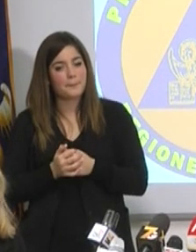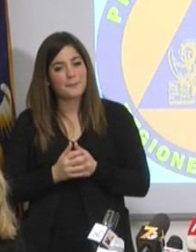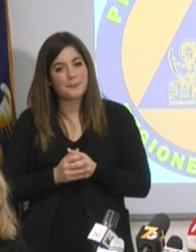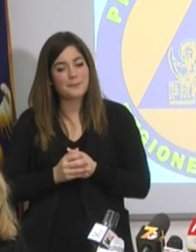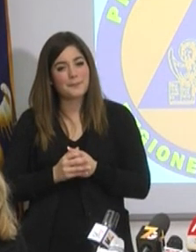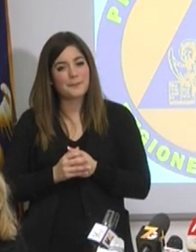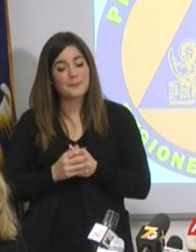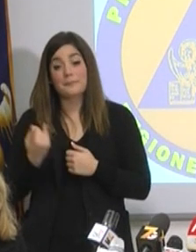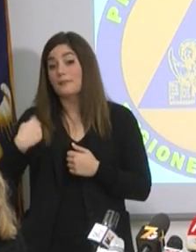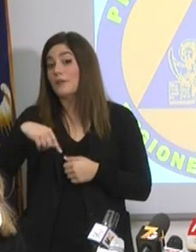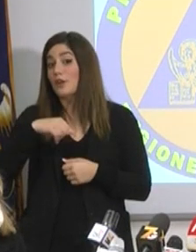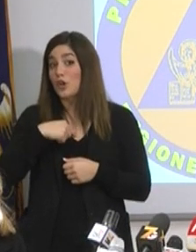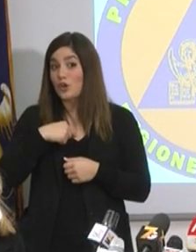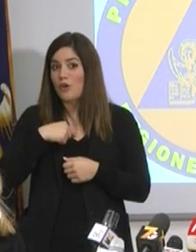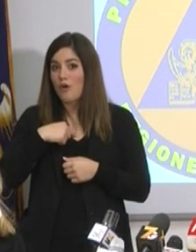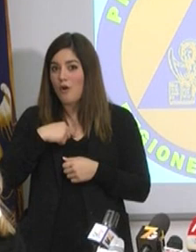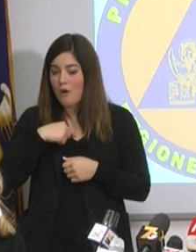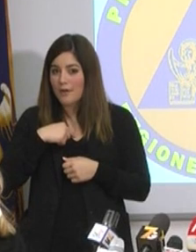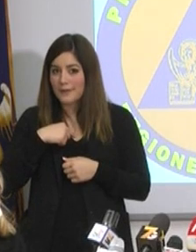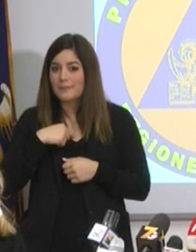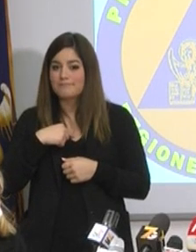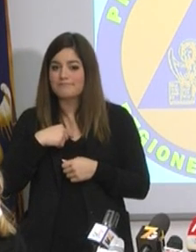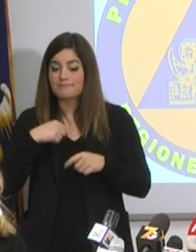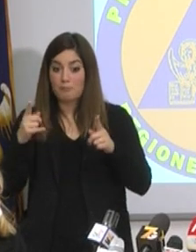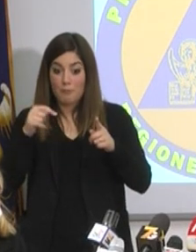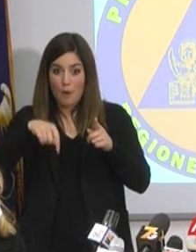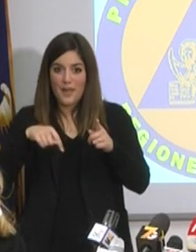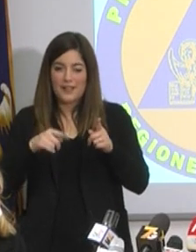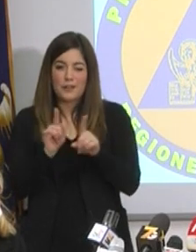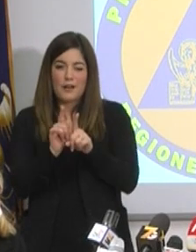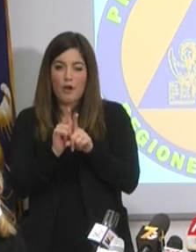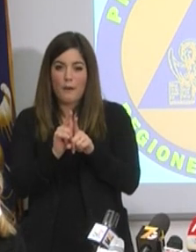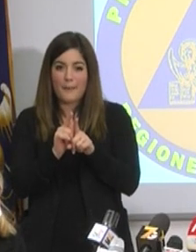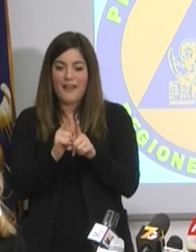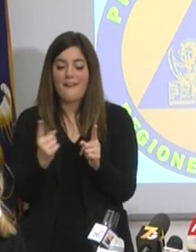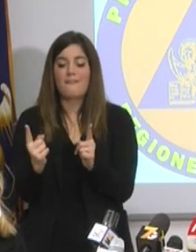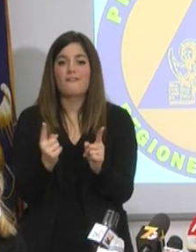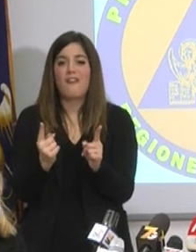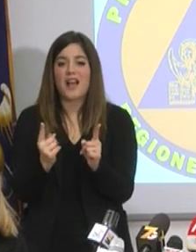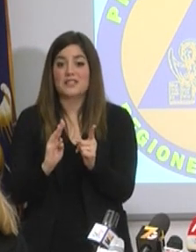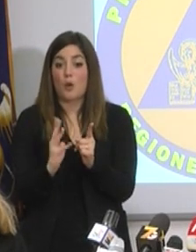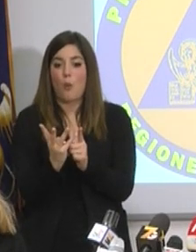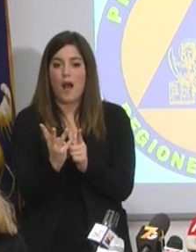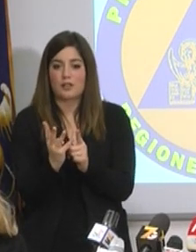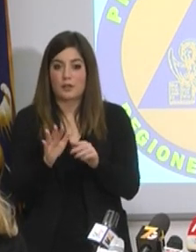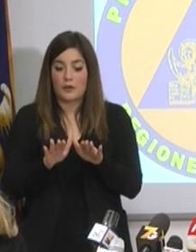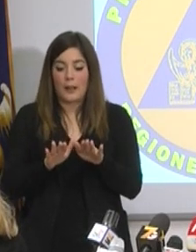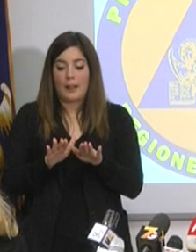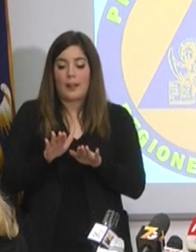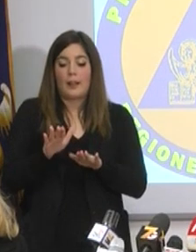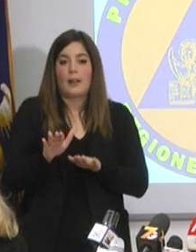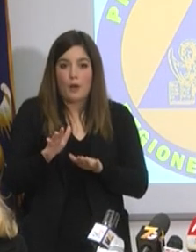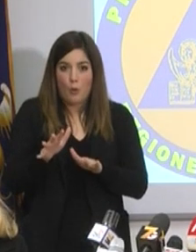con mezzo piede stiamo dentro la fase 4 il che vuol dire